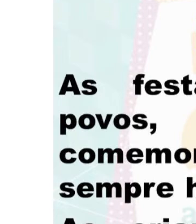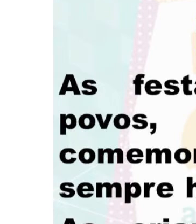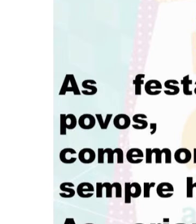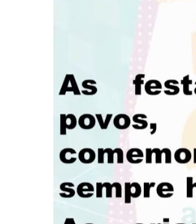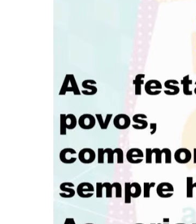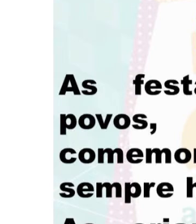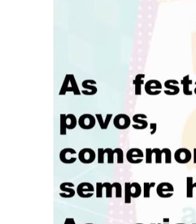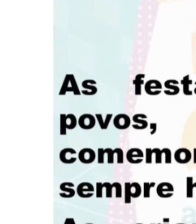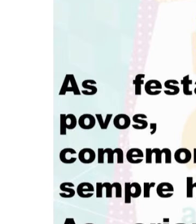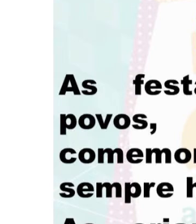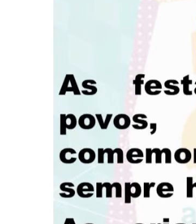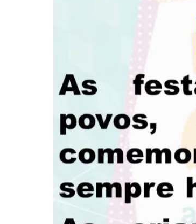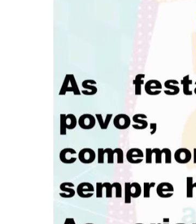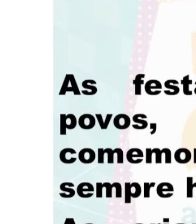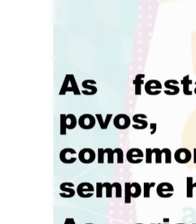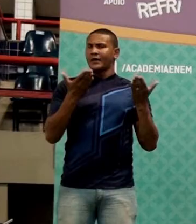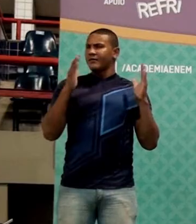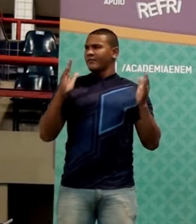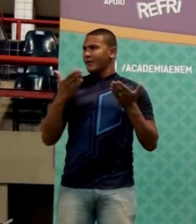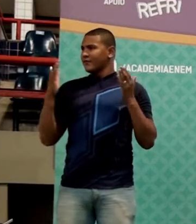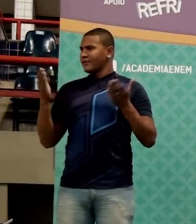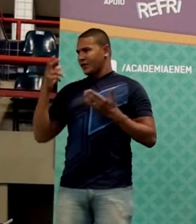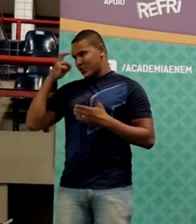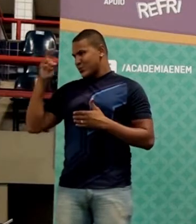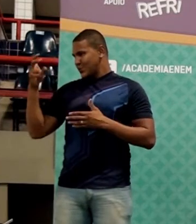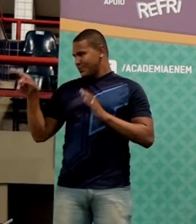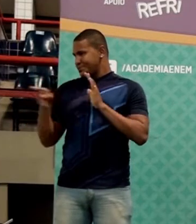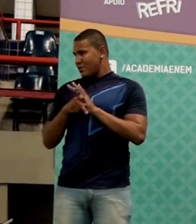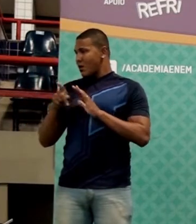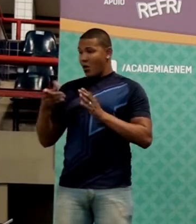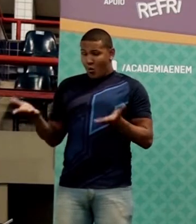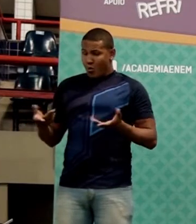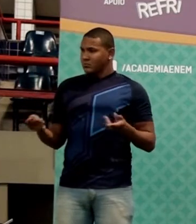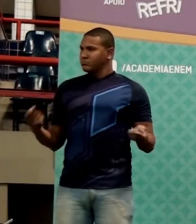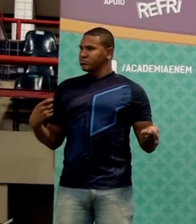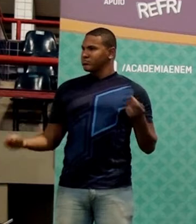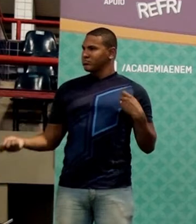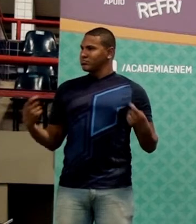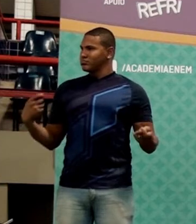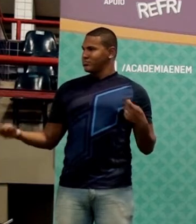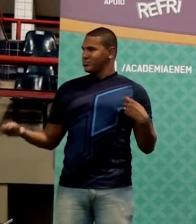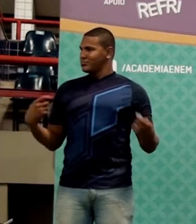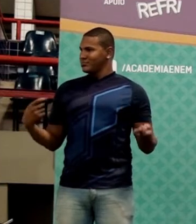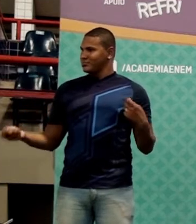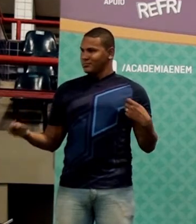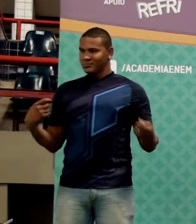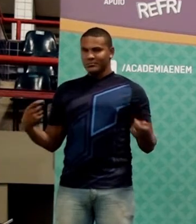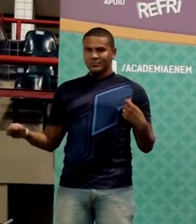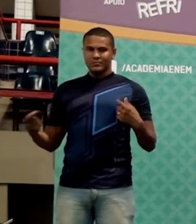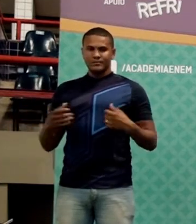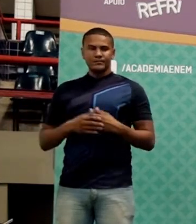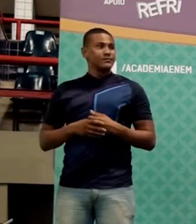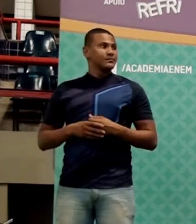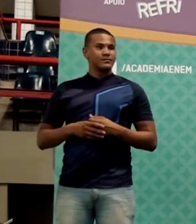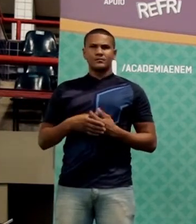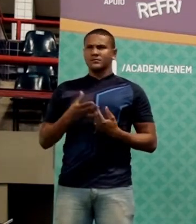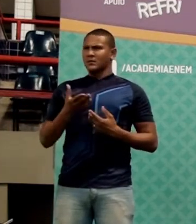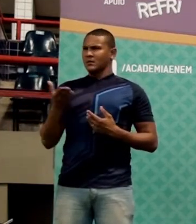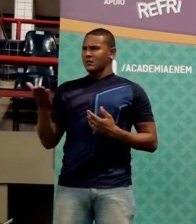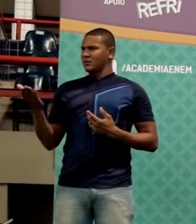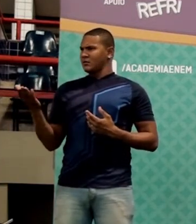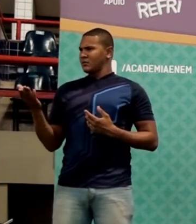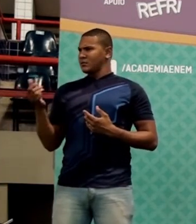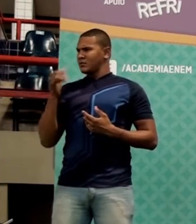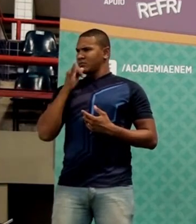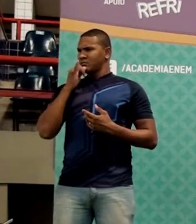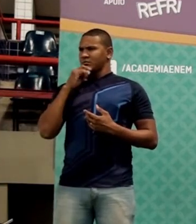as festas juninas. Por sinal, vocês que estavam aqui não puderam ver, né? Aquele programa de